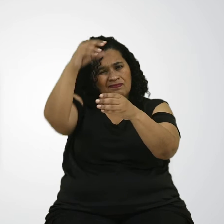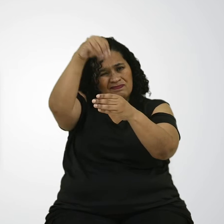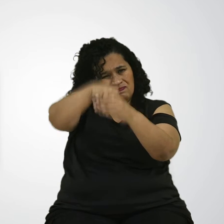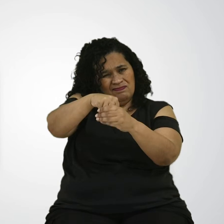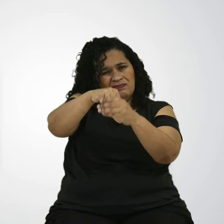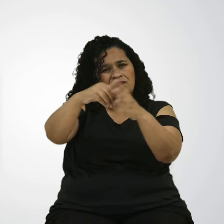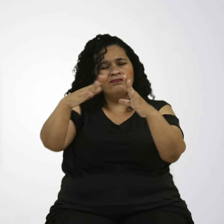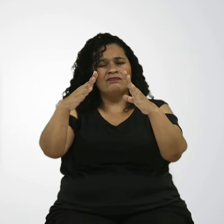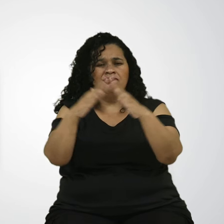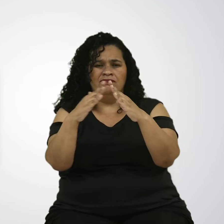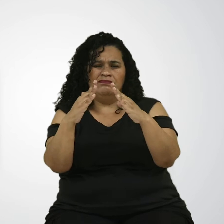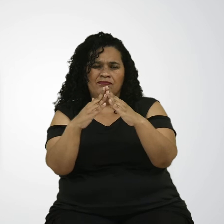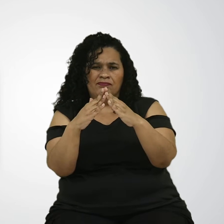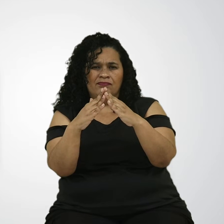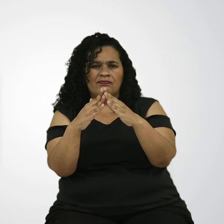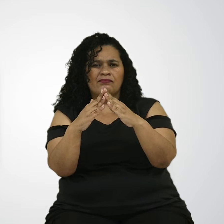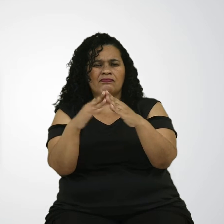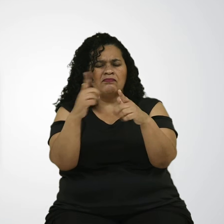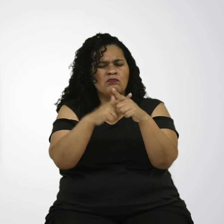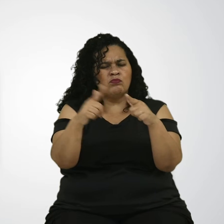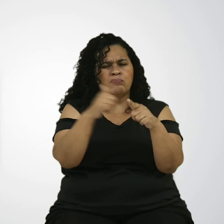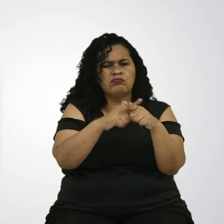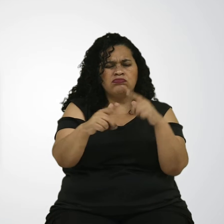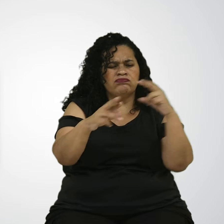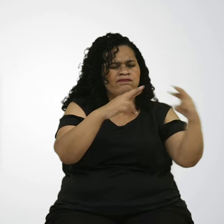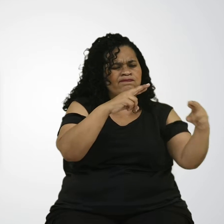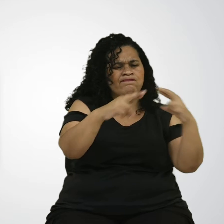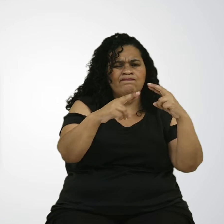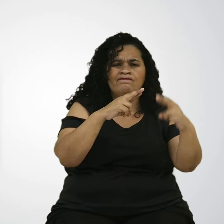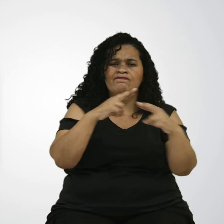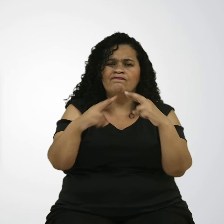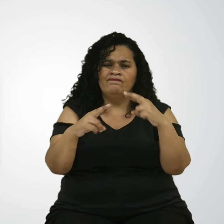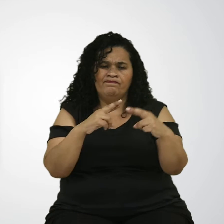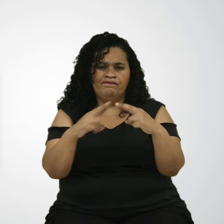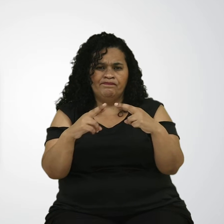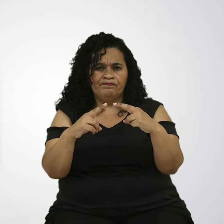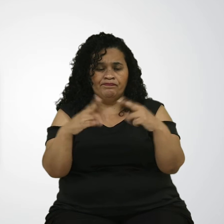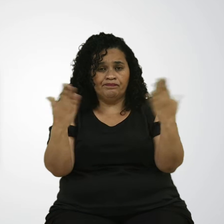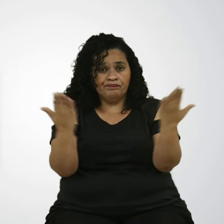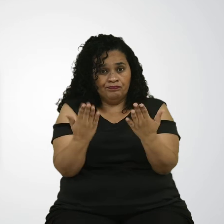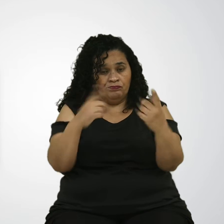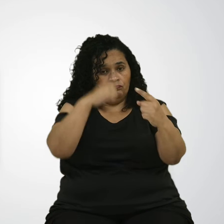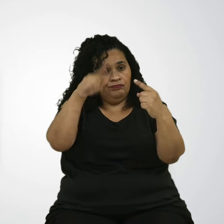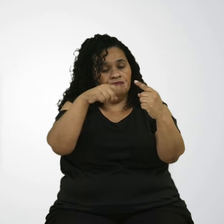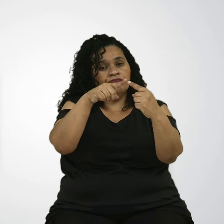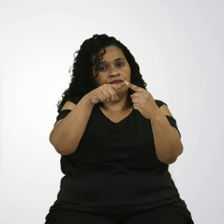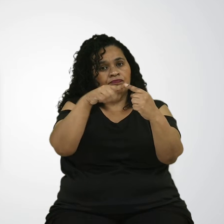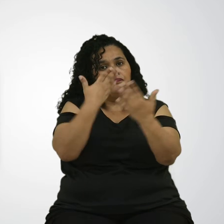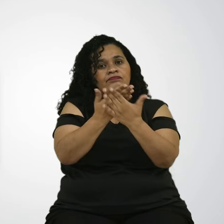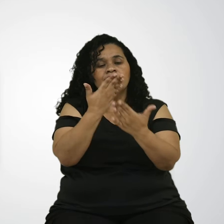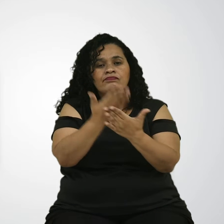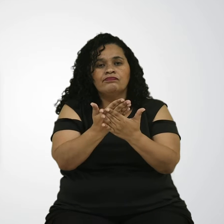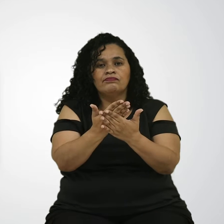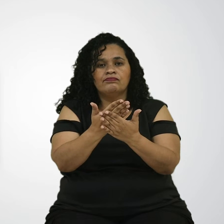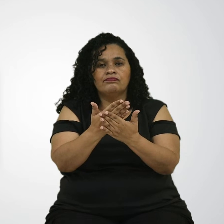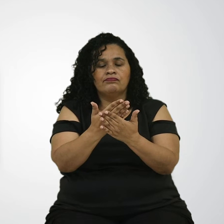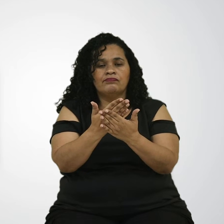casa, há um problema nos relacionamentos. E o objetivo da nossa lição de hoje é